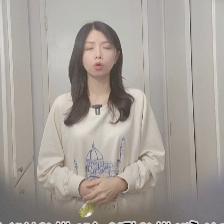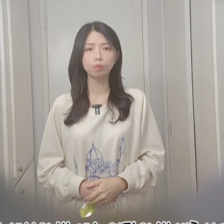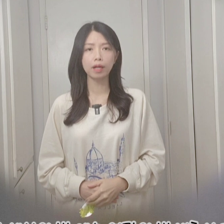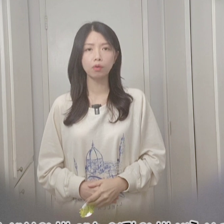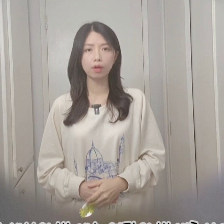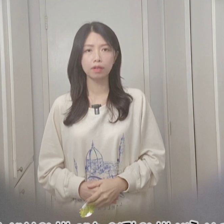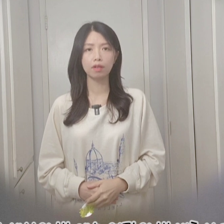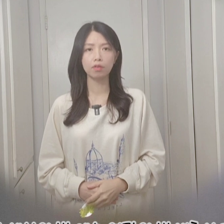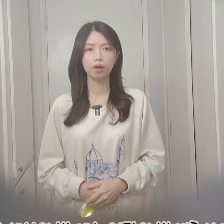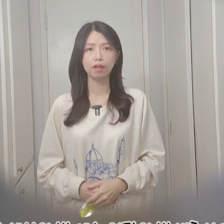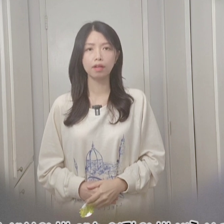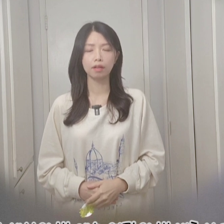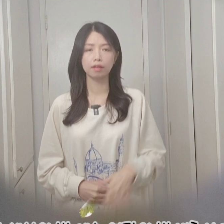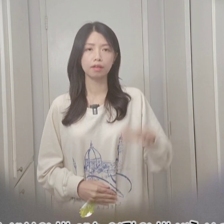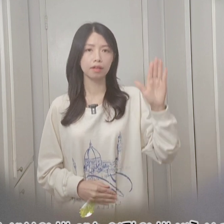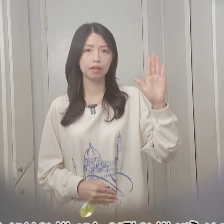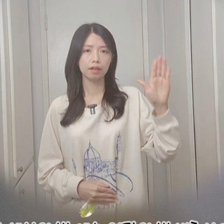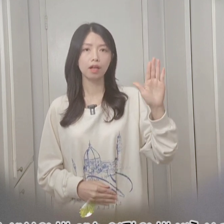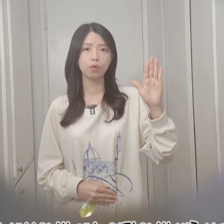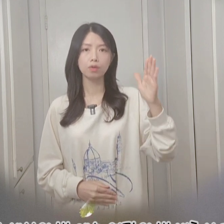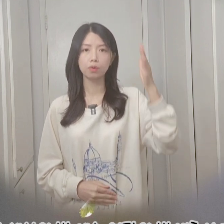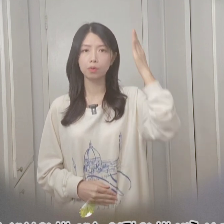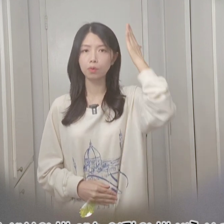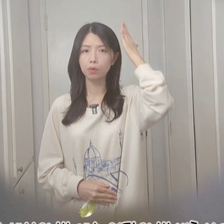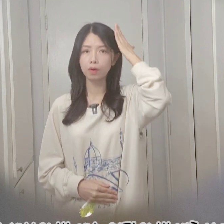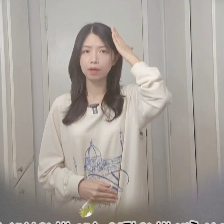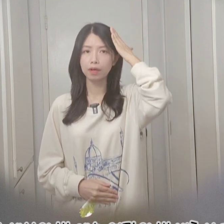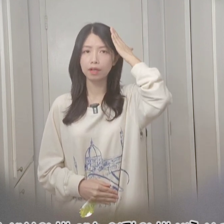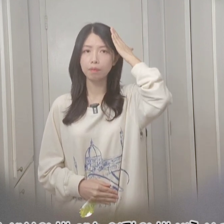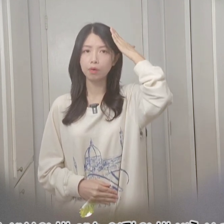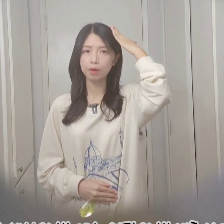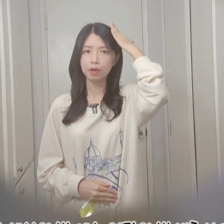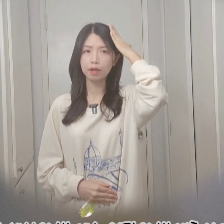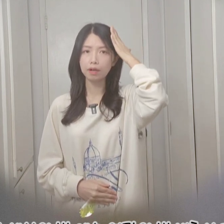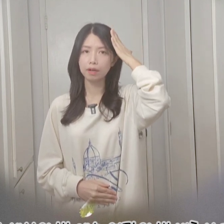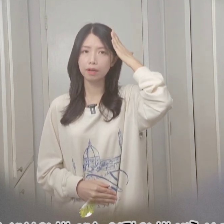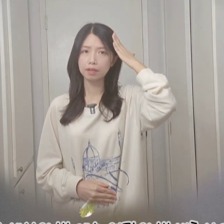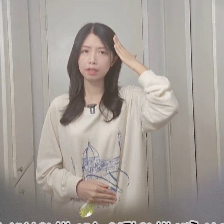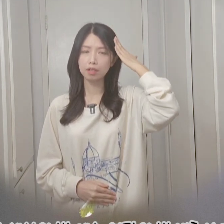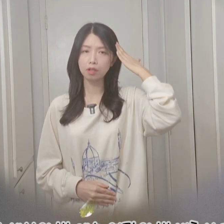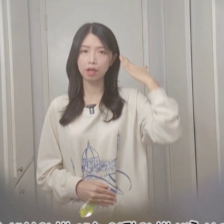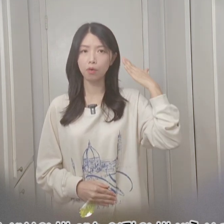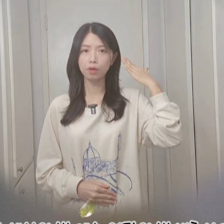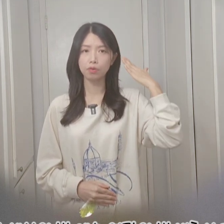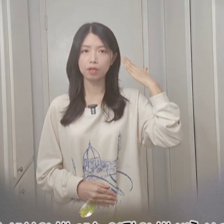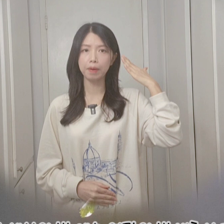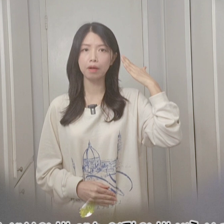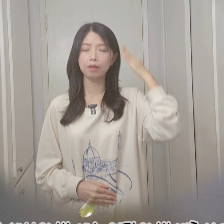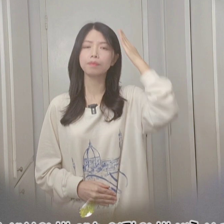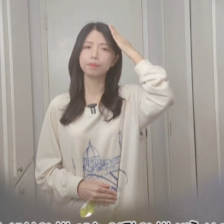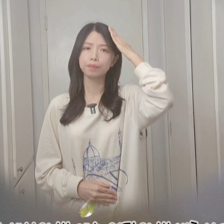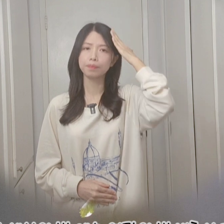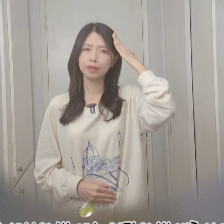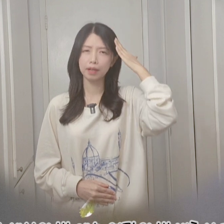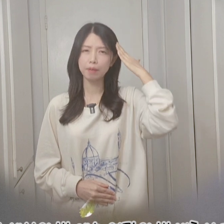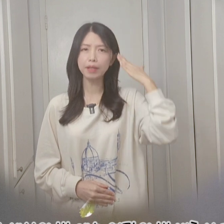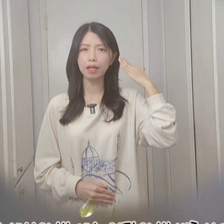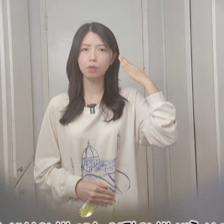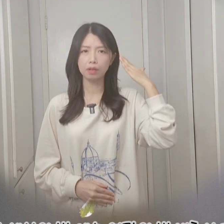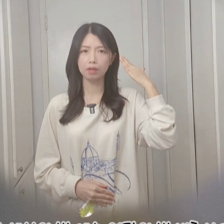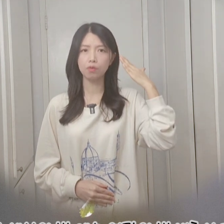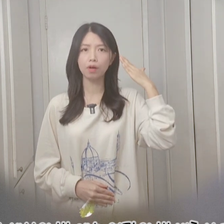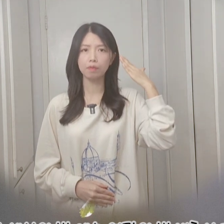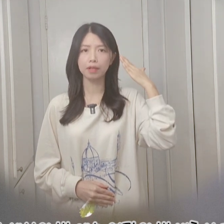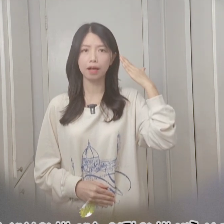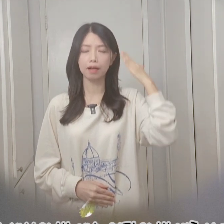어둠, 어둡다라고 한 뜻의 수어는 일단 오른손으로 이 머리 위를 스쳐서 내려와 주시면